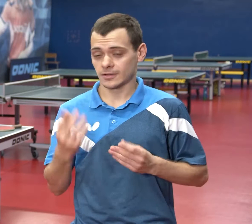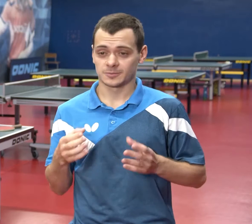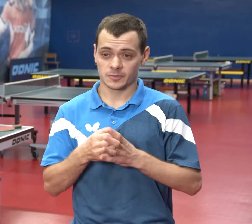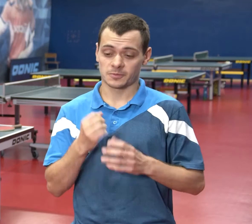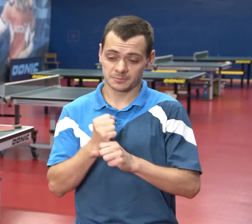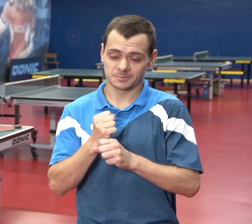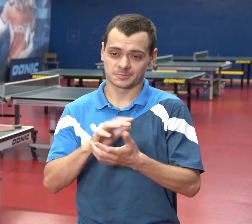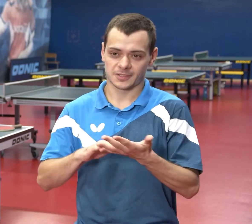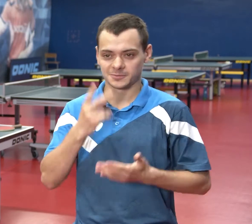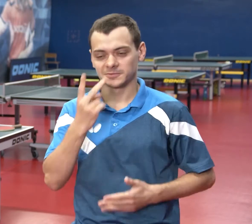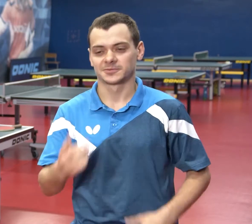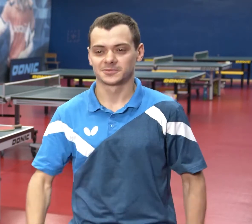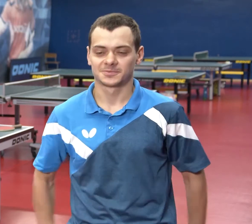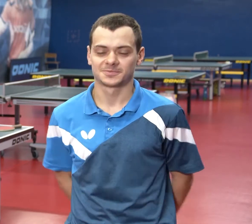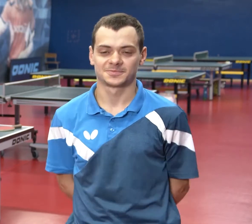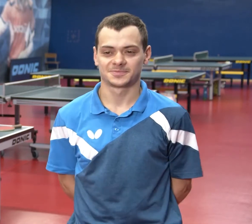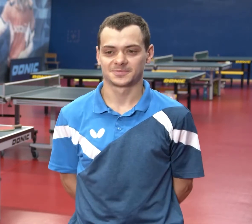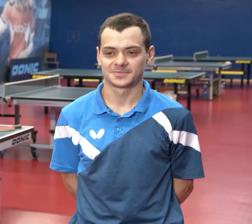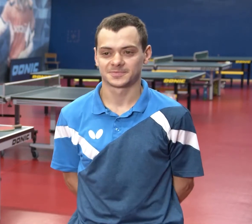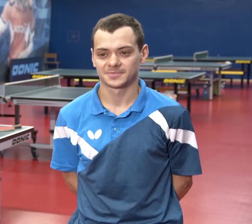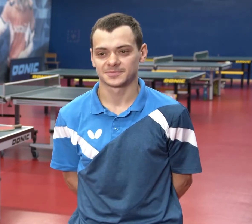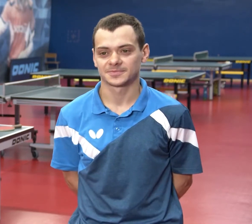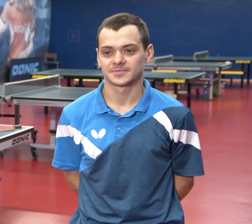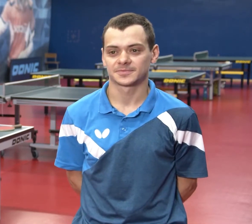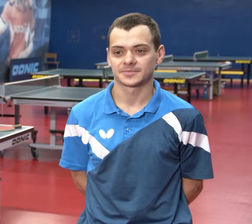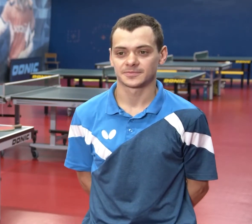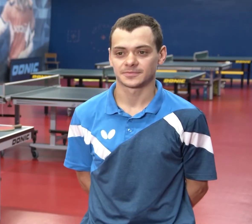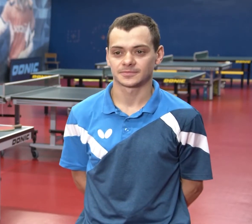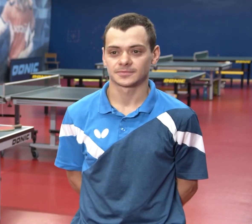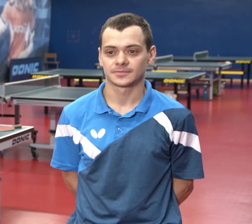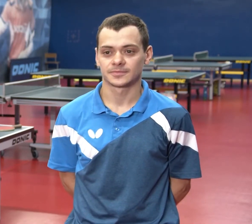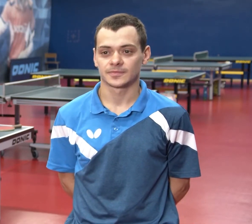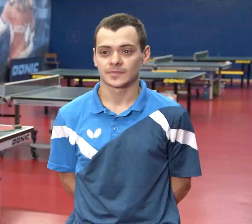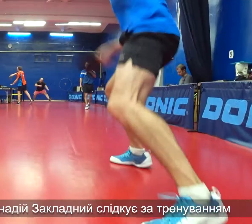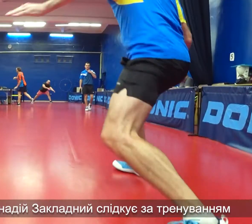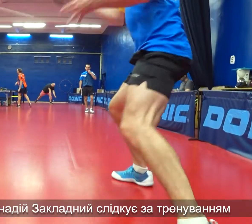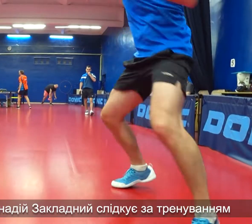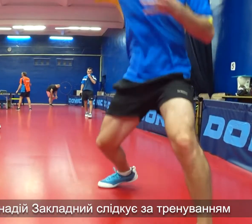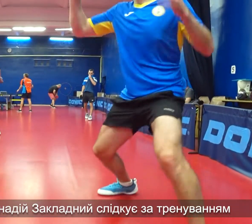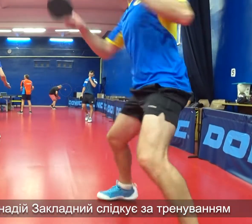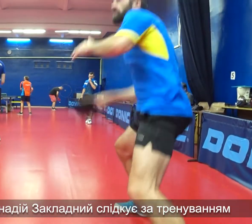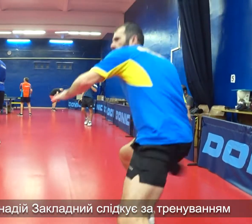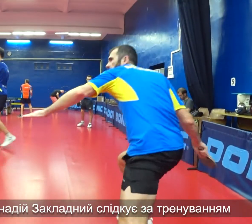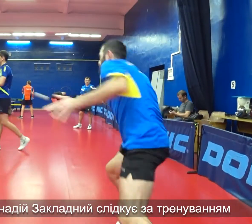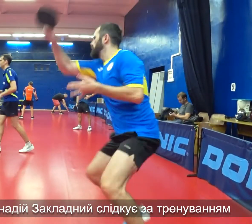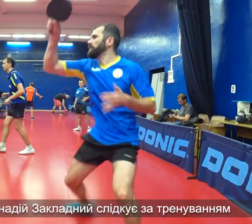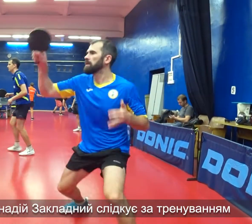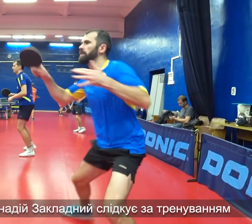навчально-тренувальному зборі першому після карантину і нарешті починаємо працювати лідер команди закладний